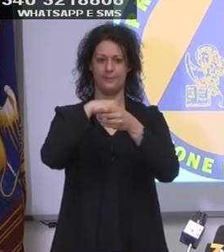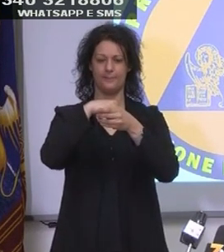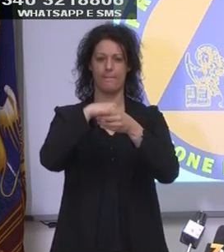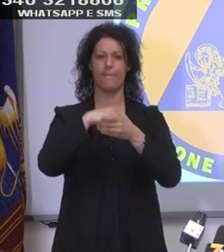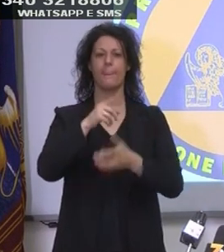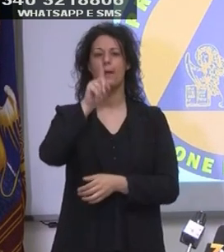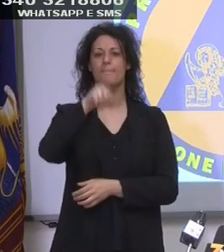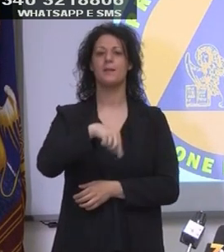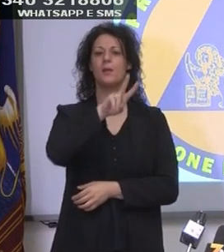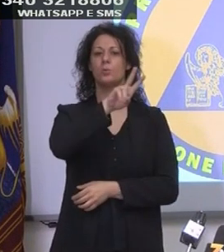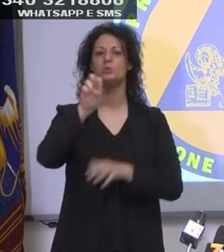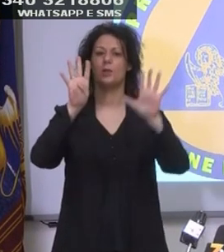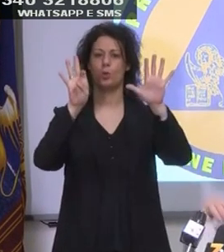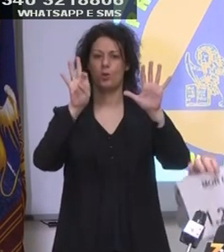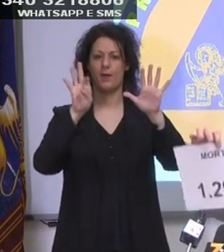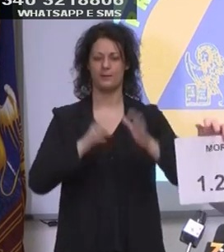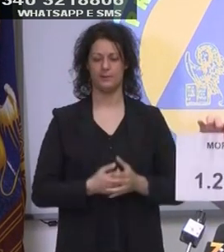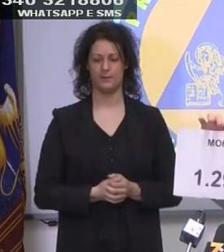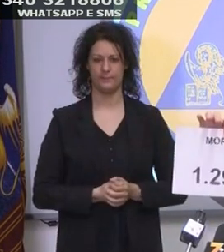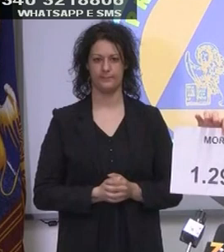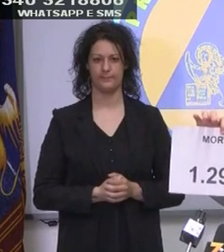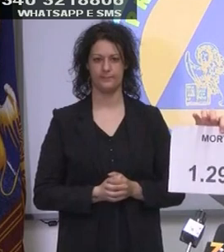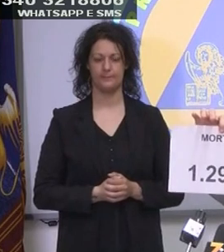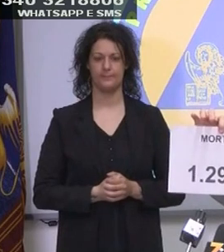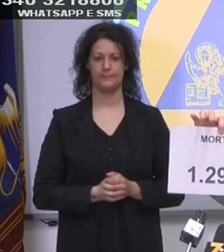sono 1.290